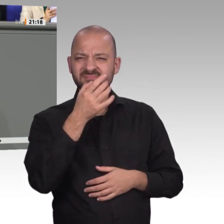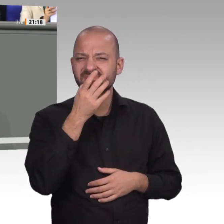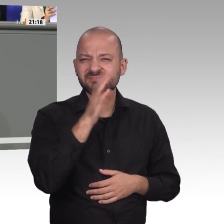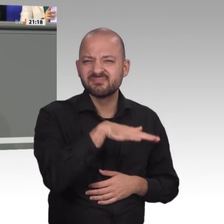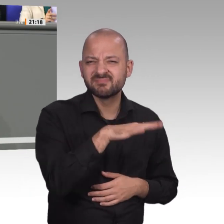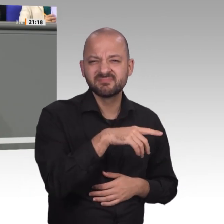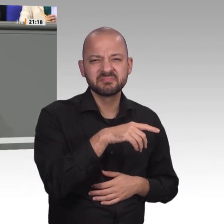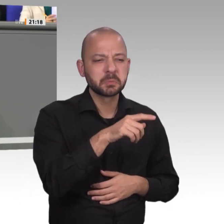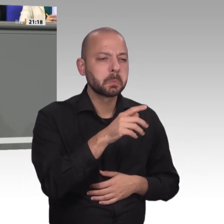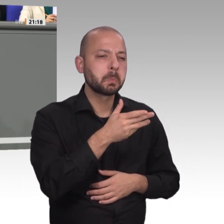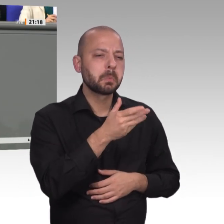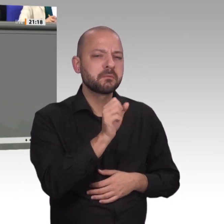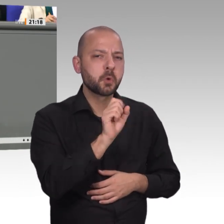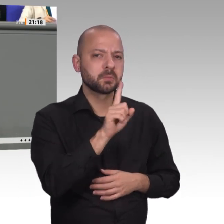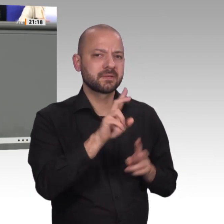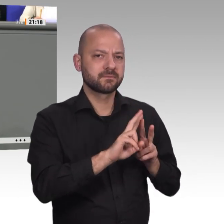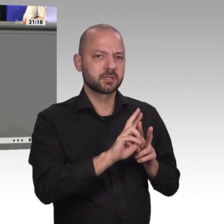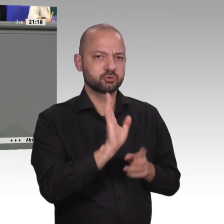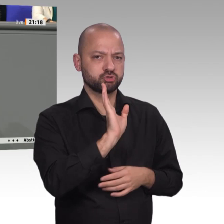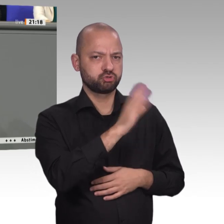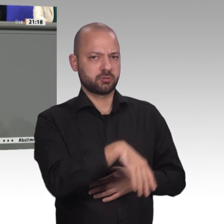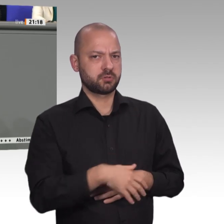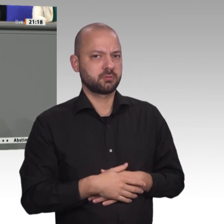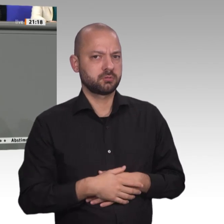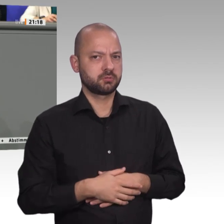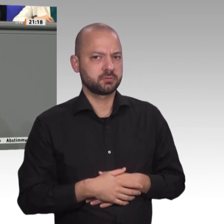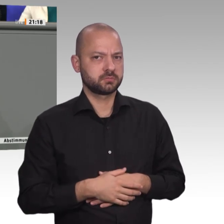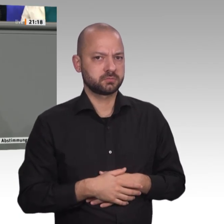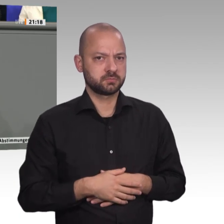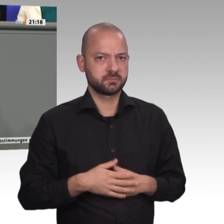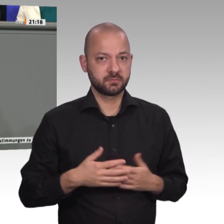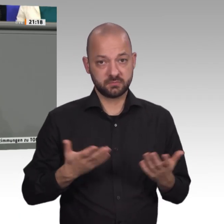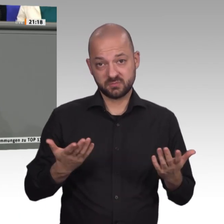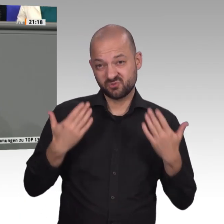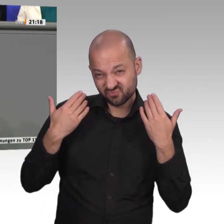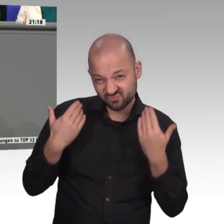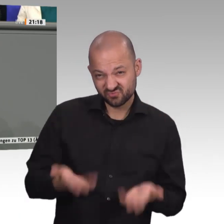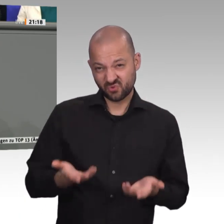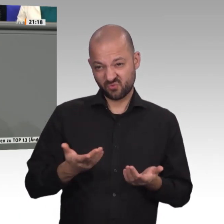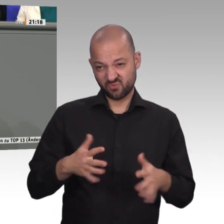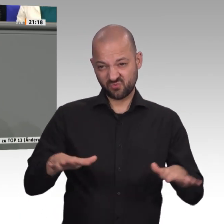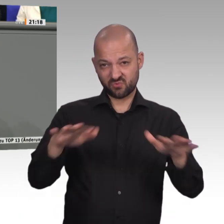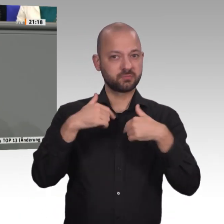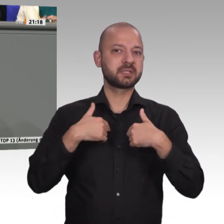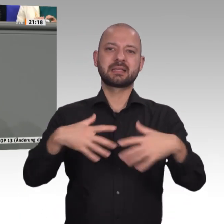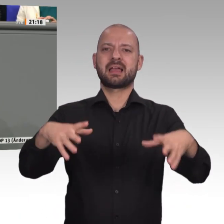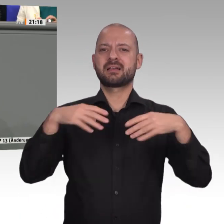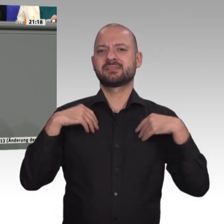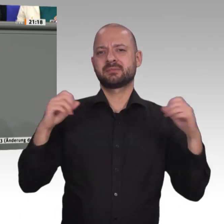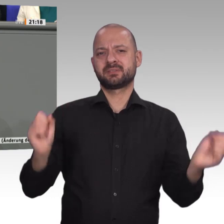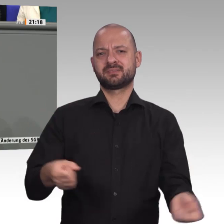Stelle tatsächlich auch mal alle einig sind, dass sowas nicht passieren darf. Aber ich muss Ihnen leider sagen, es waren ja nicht alle, die hier heute